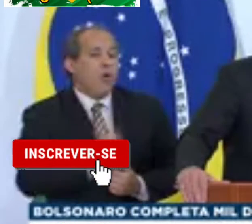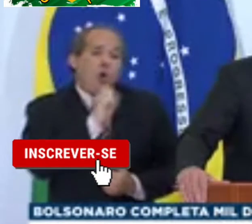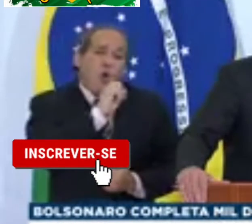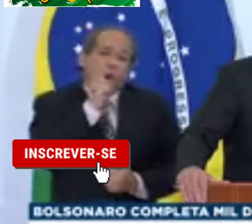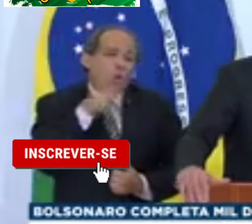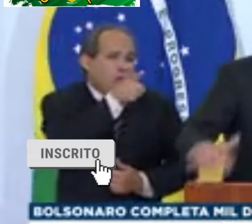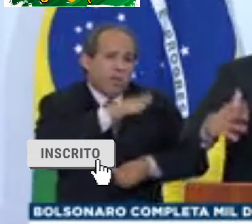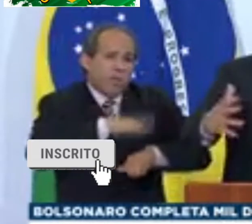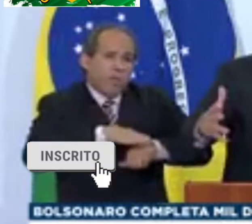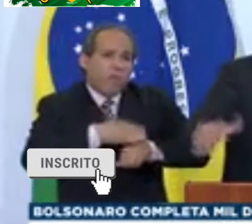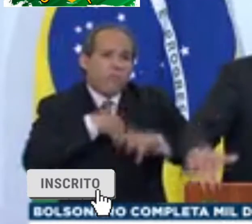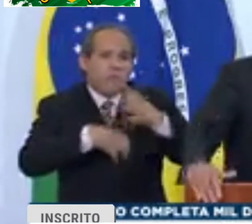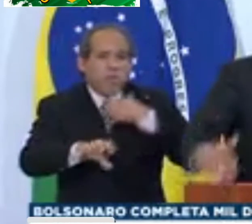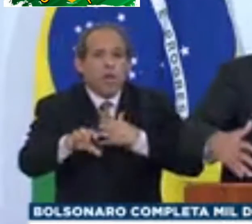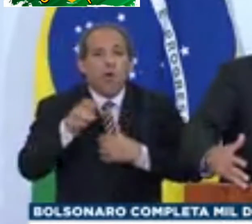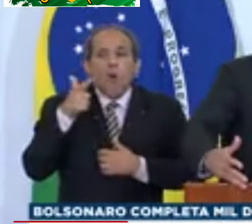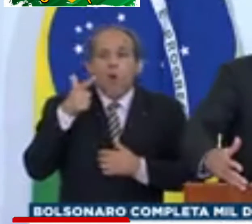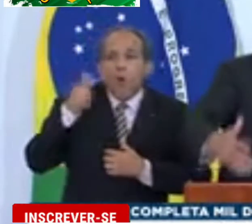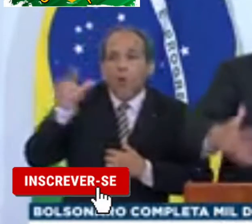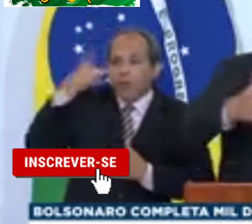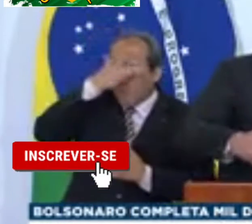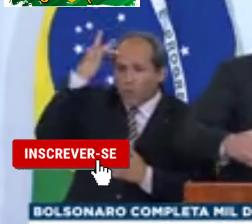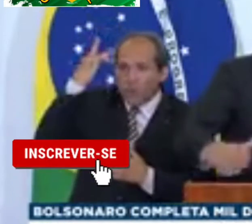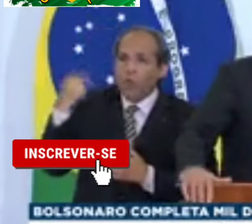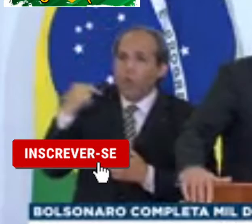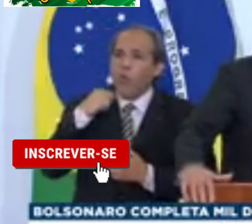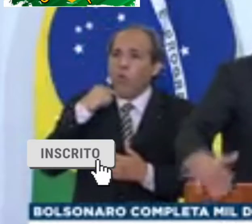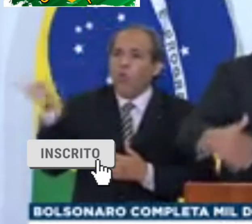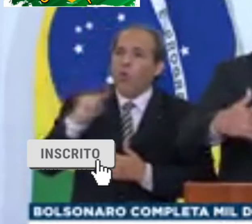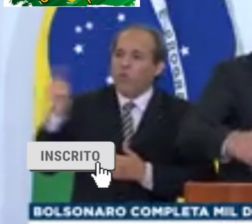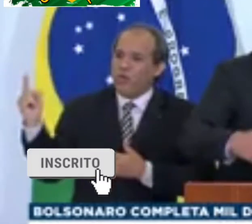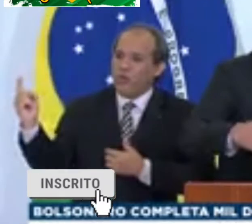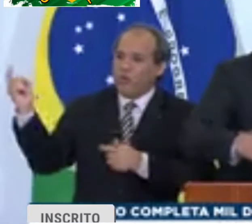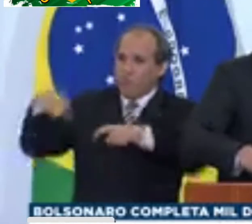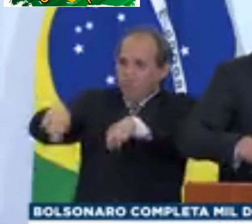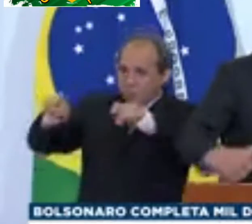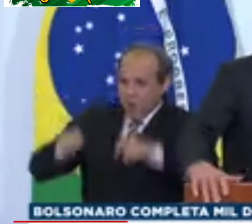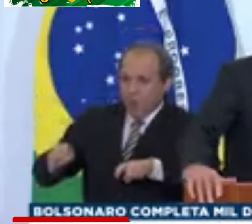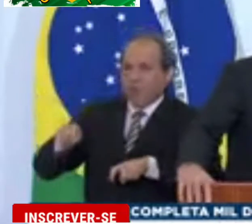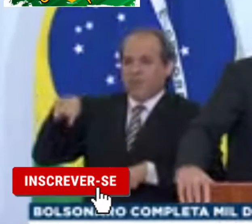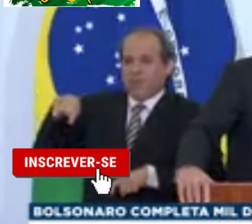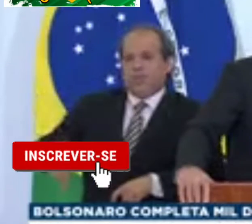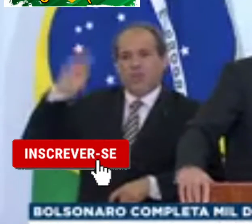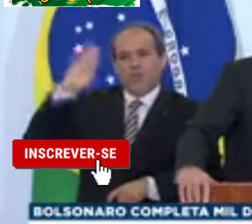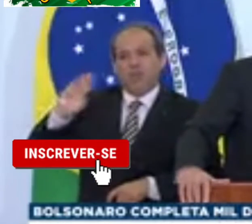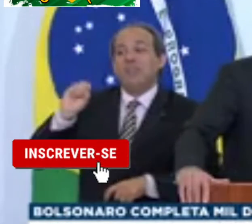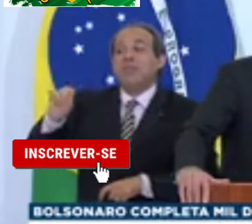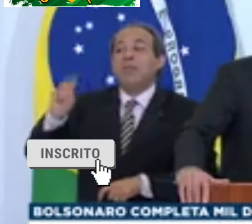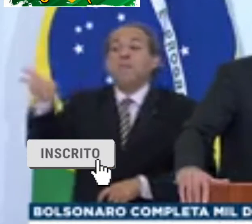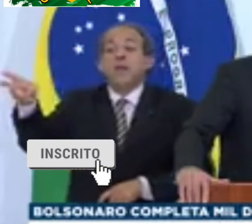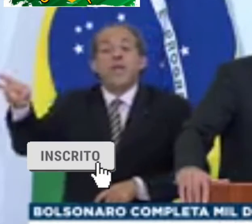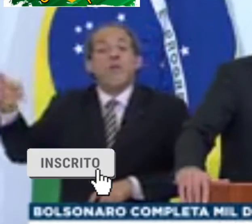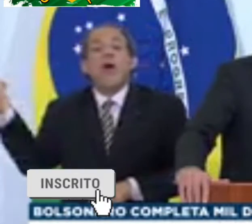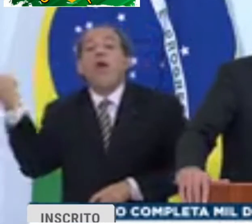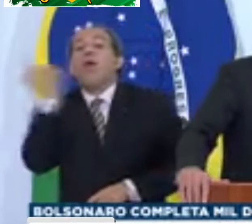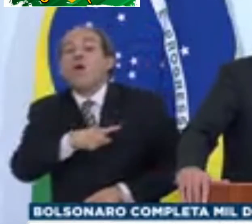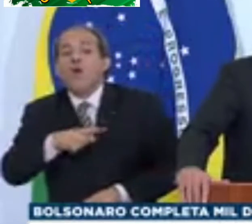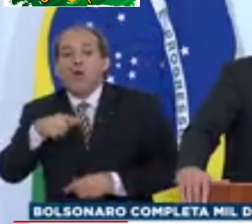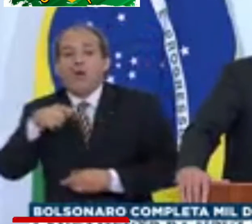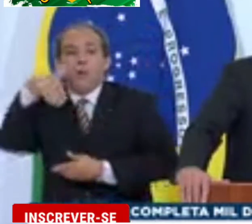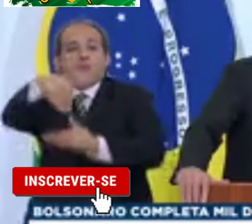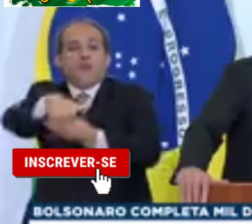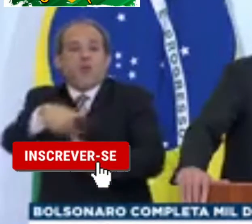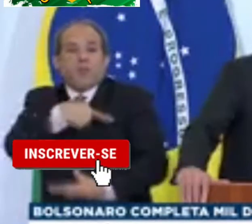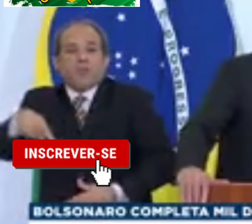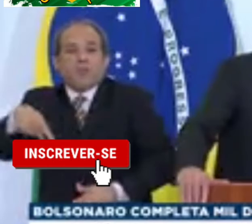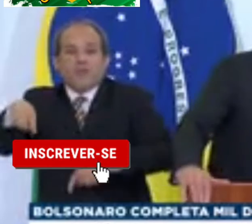coloquem aquele outro que não chegou no meu lugar. Como estaria o Brasil hoje em dia? Quando se fala em 1000